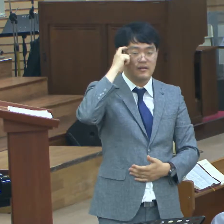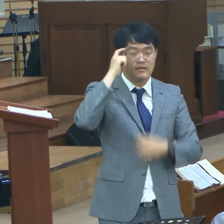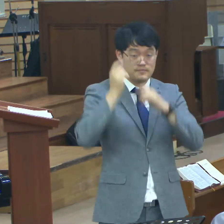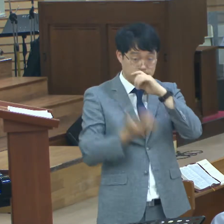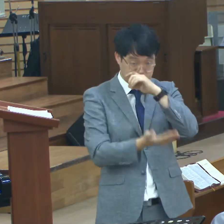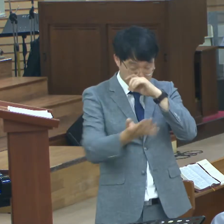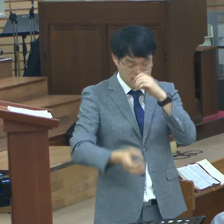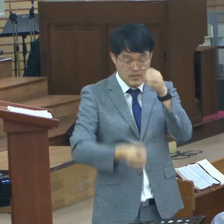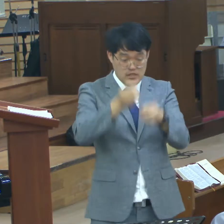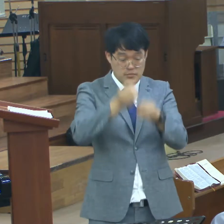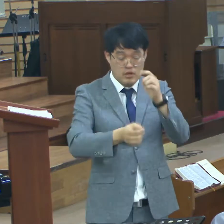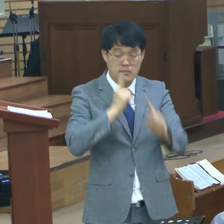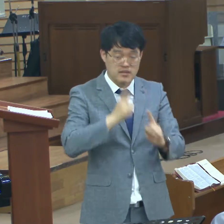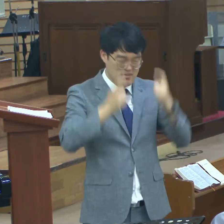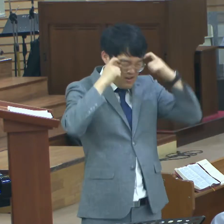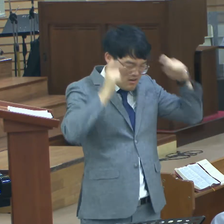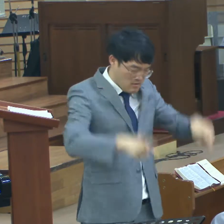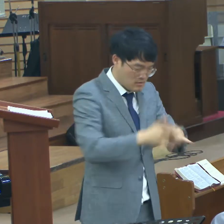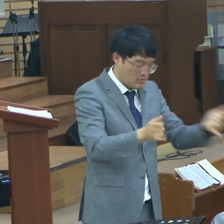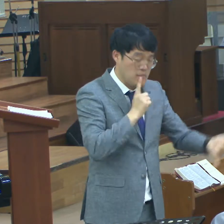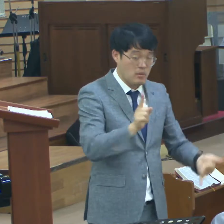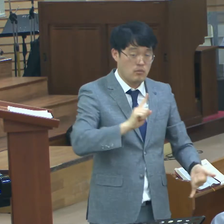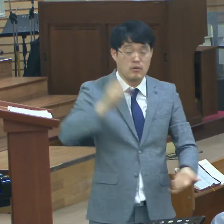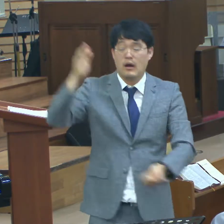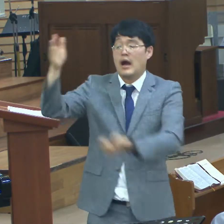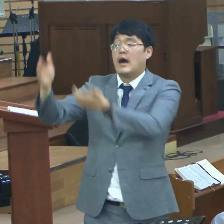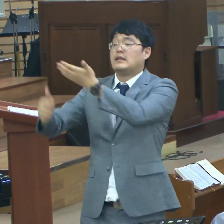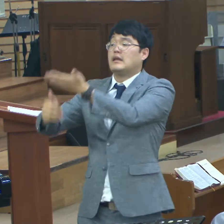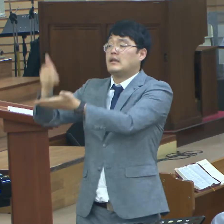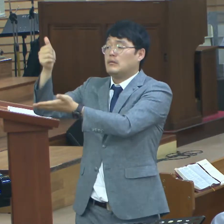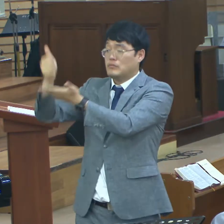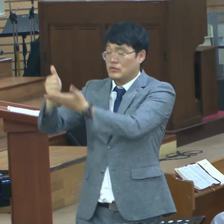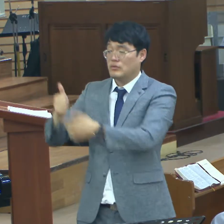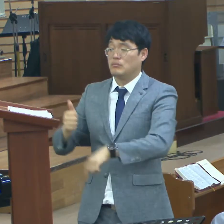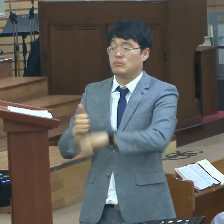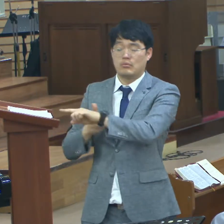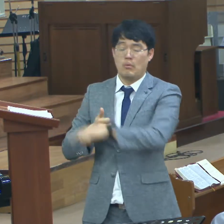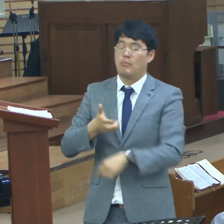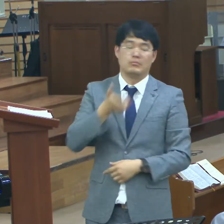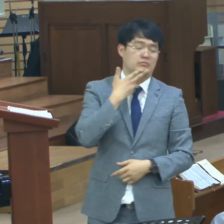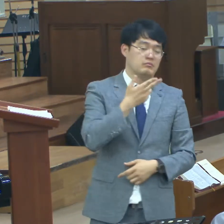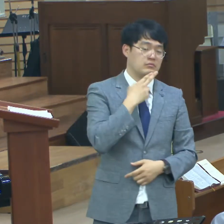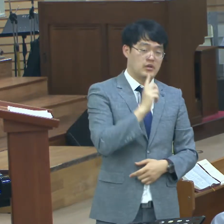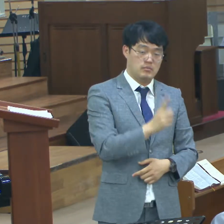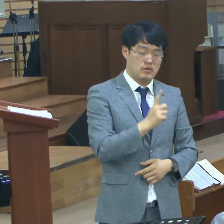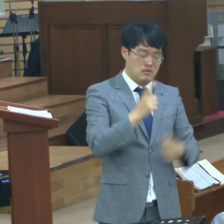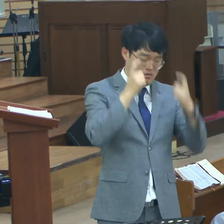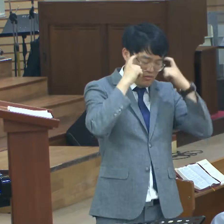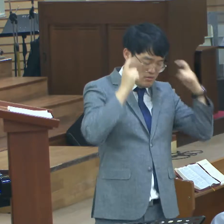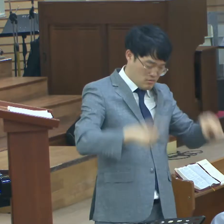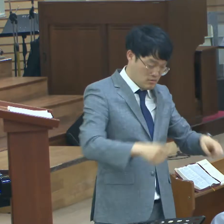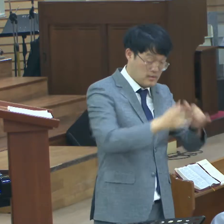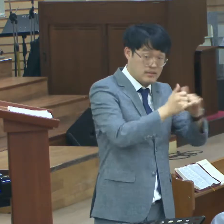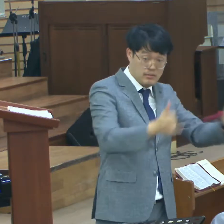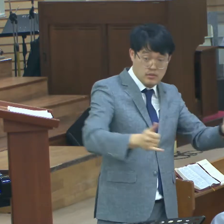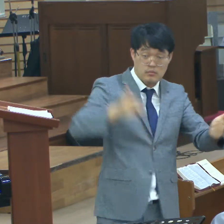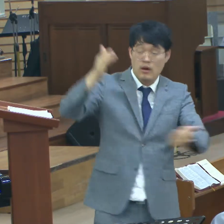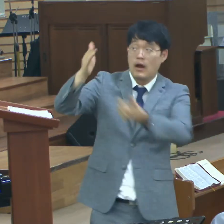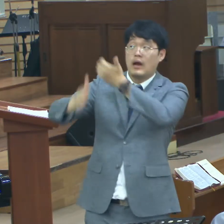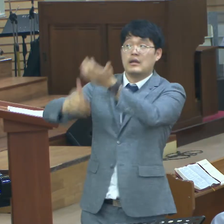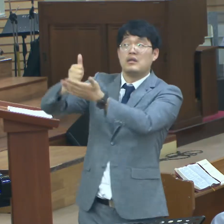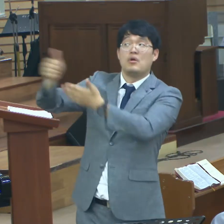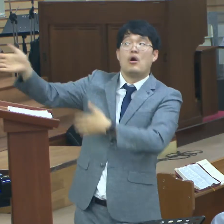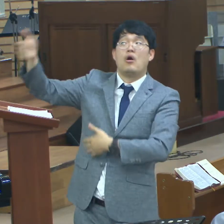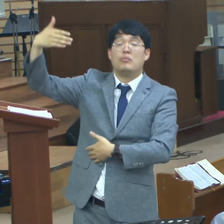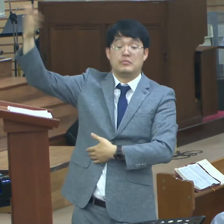한다 그랬어요. 자, 어리석어서 하나님 없다 그래요. 그런데 이 어리석은 사람이 머리가 좋은 사람이에요. 하나님이 없어야 자기가